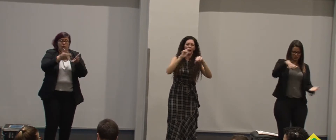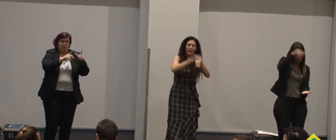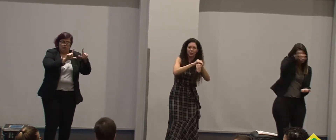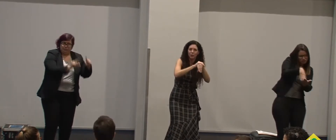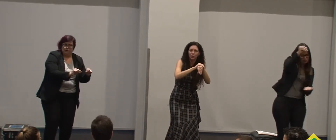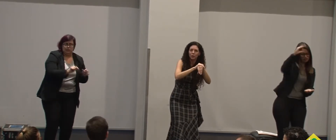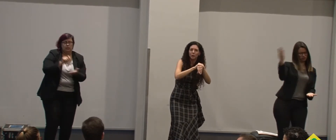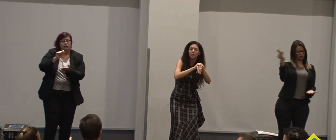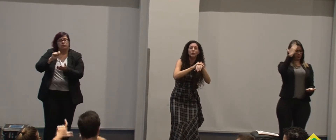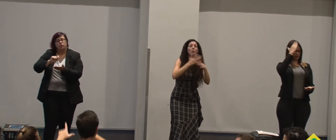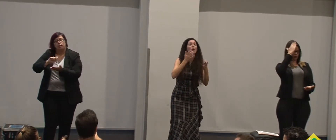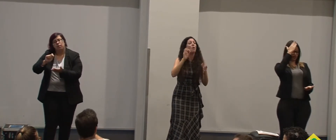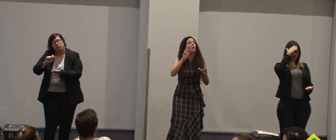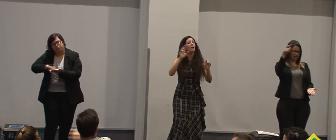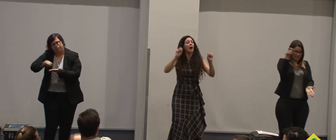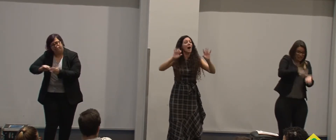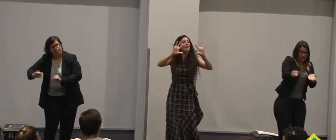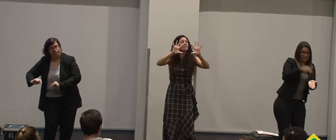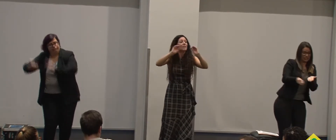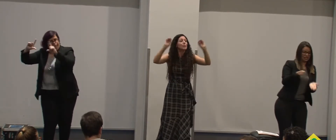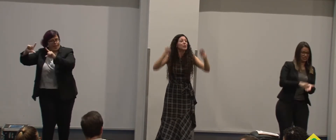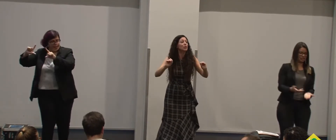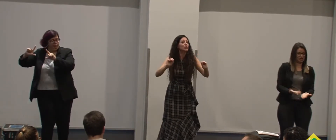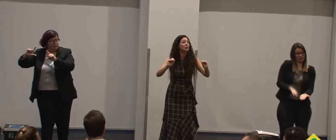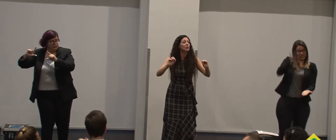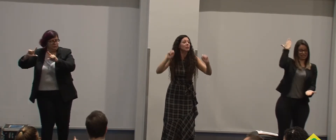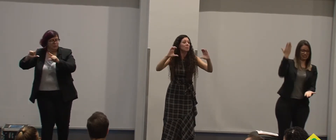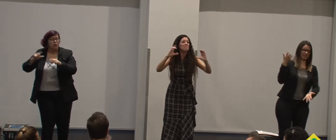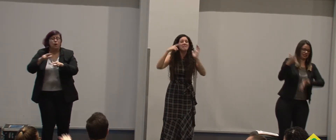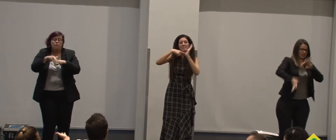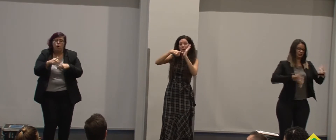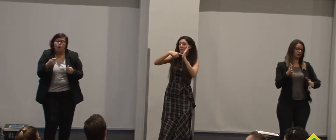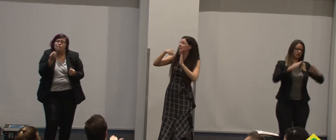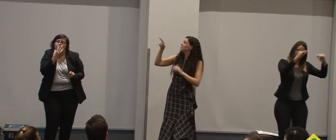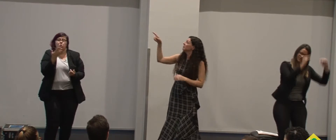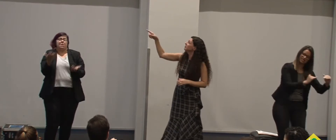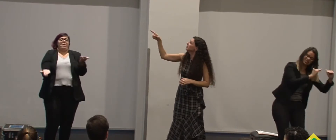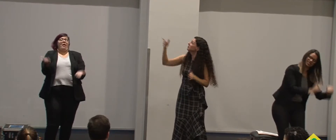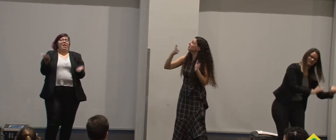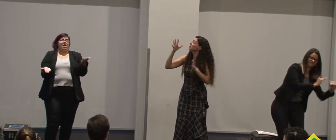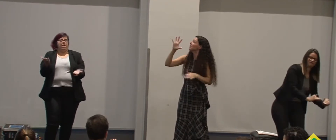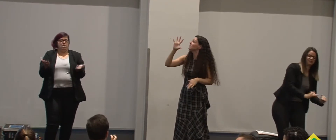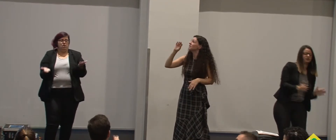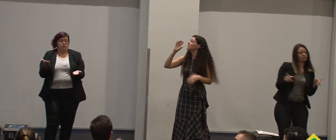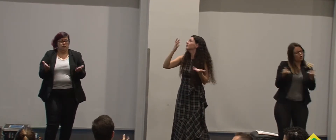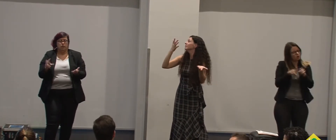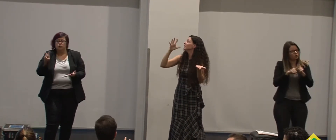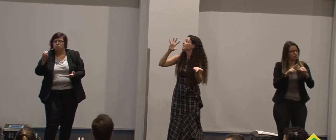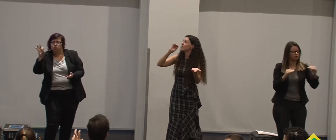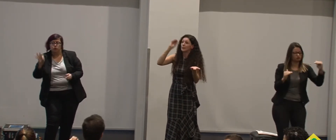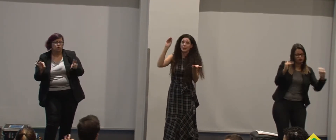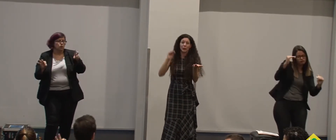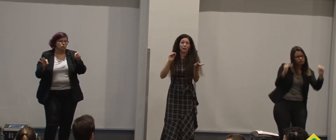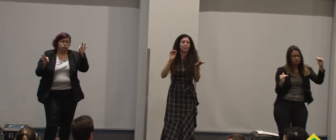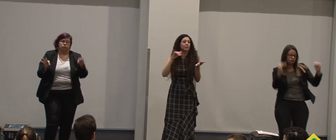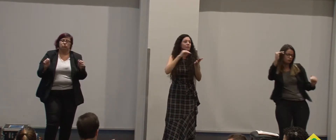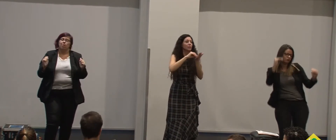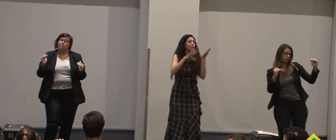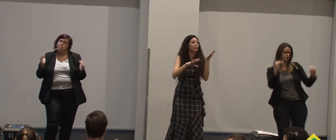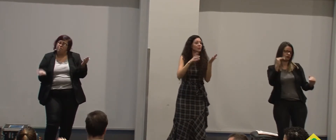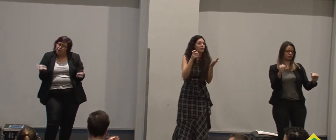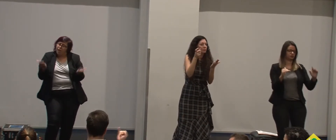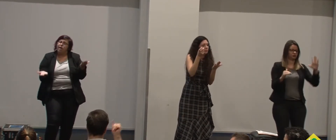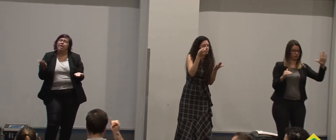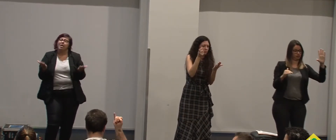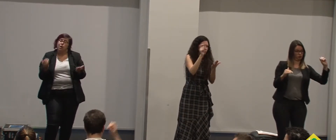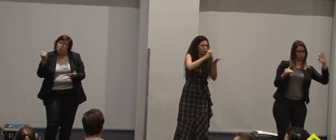escrita. A gente vai ter momentos em que a língua de sinais vai ser bem menos utilizada e muito mais utilizada essa parte